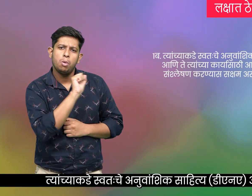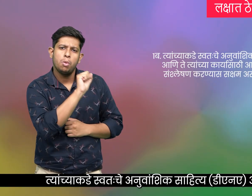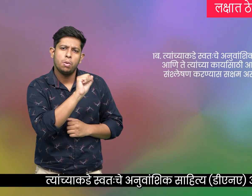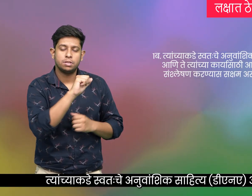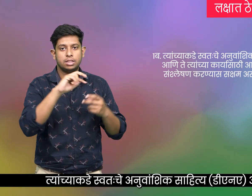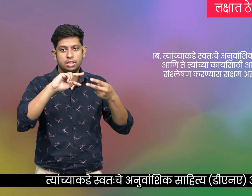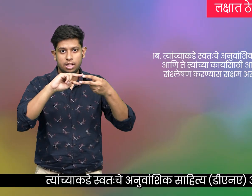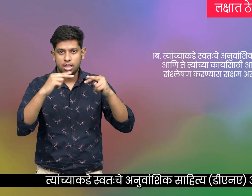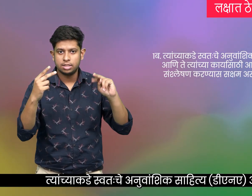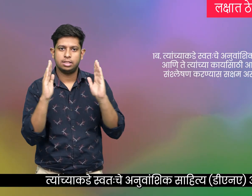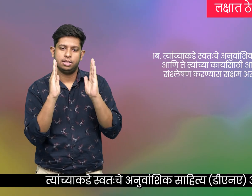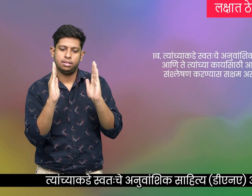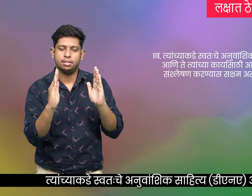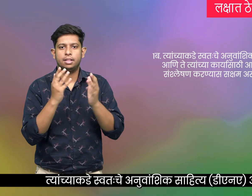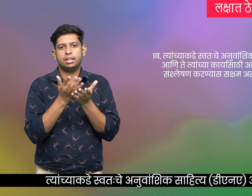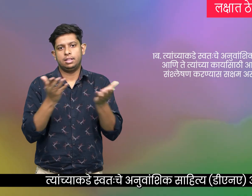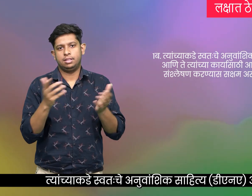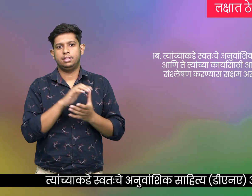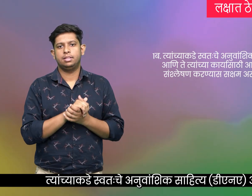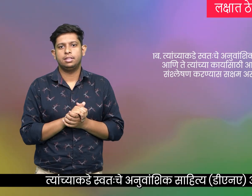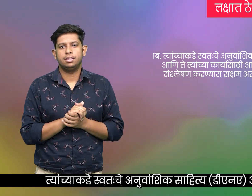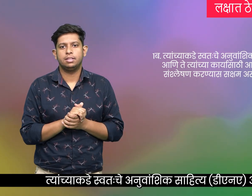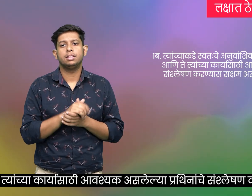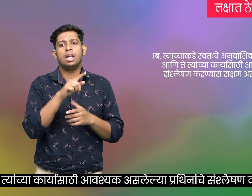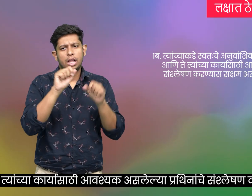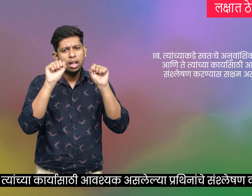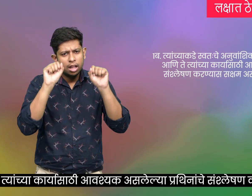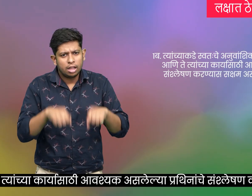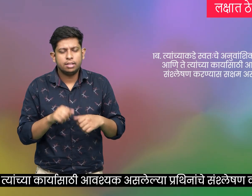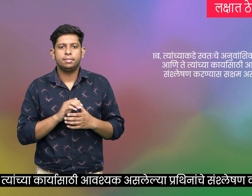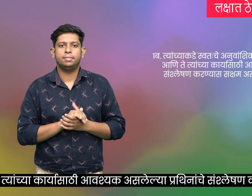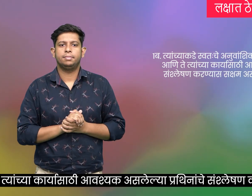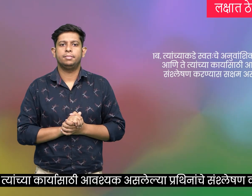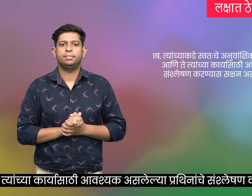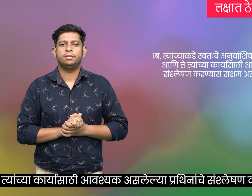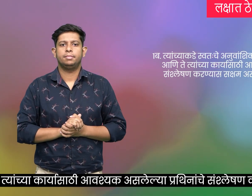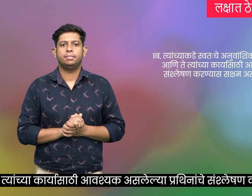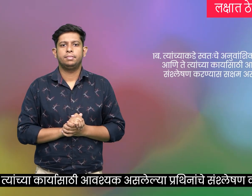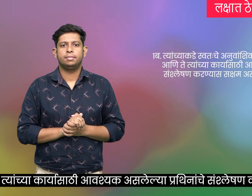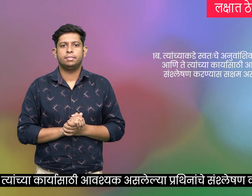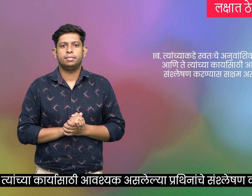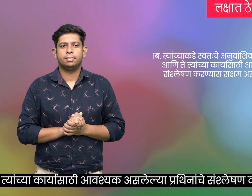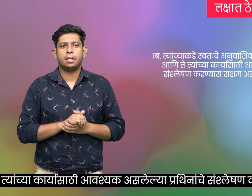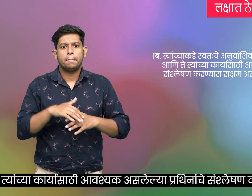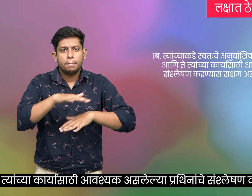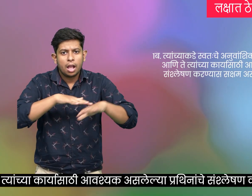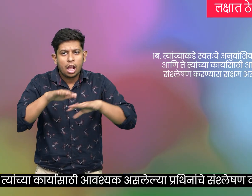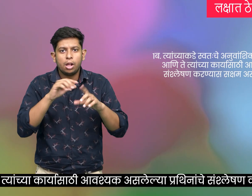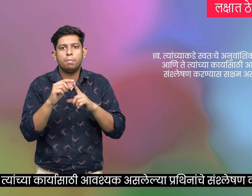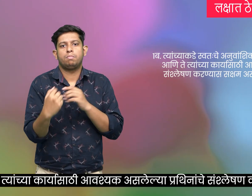त्यांच्याकडे स्वतःचे आनुवंशिक साहित्य DNA असते आणि ते त्यांच्या कार्यासाठी आवश्यक असलेल्या प्रथिनांचे संश्लेषण